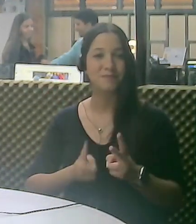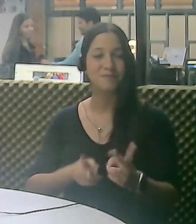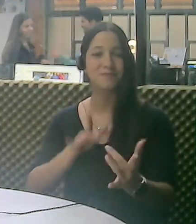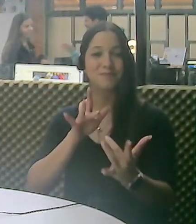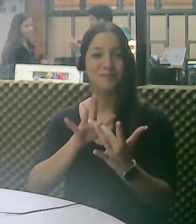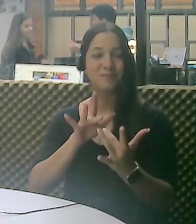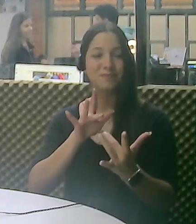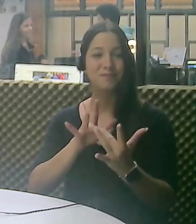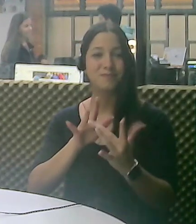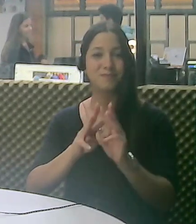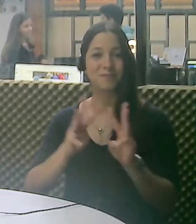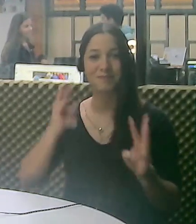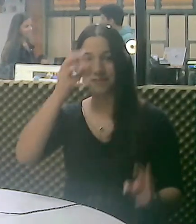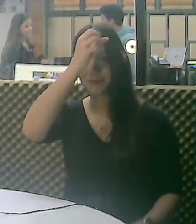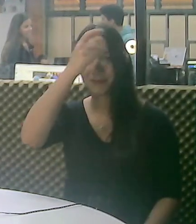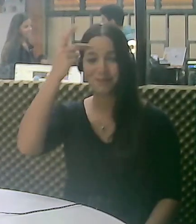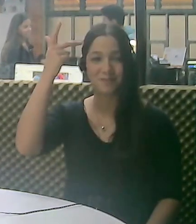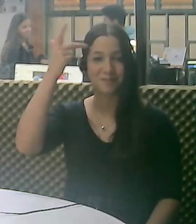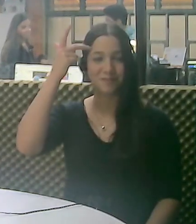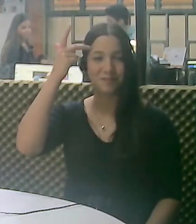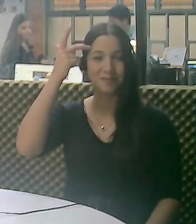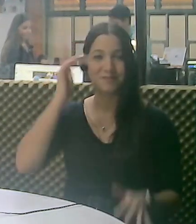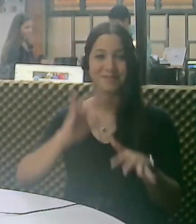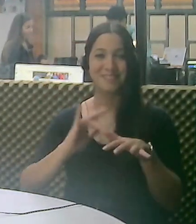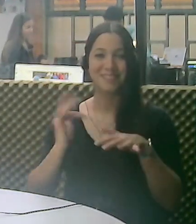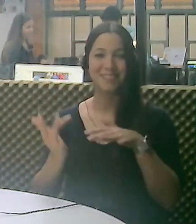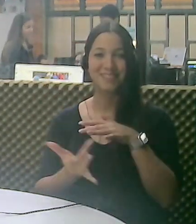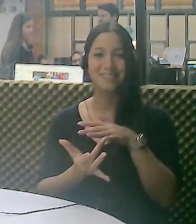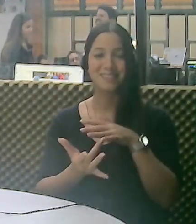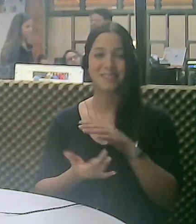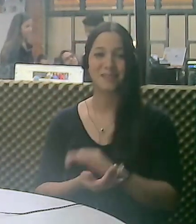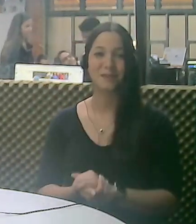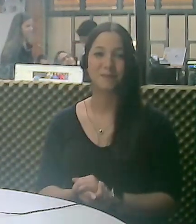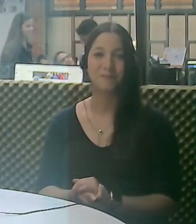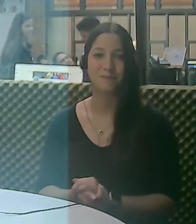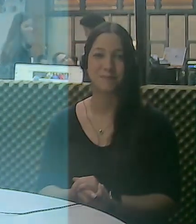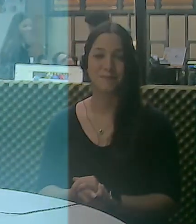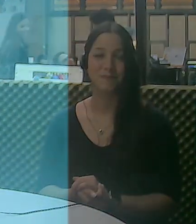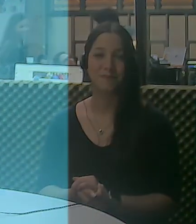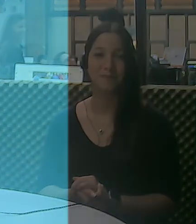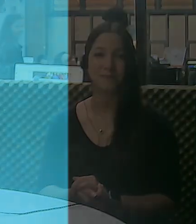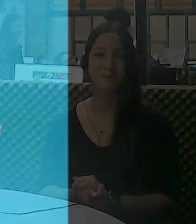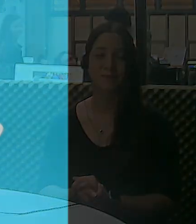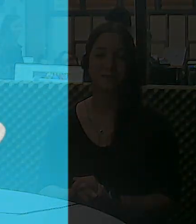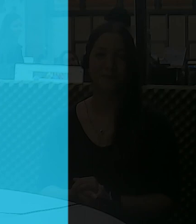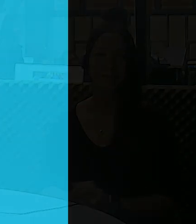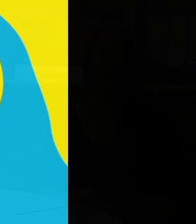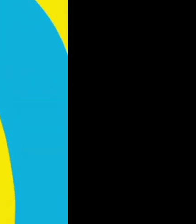Continue conosco no portal da Prefeitura e nas redes sociais.